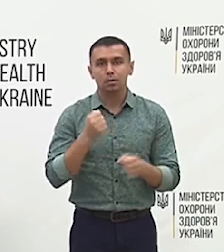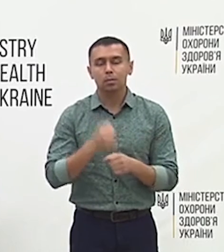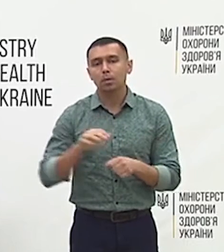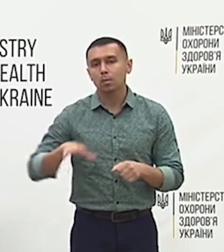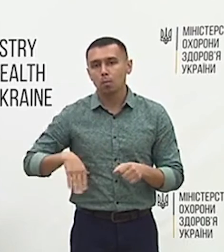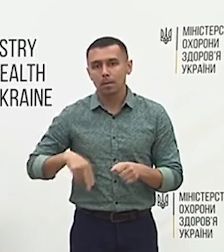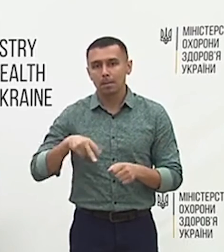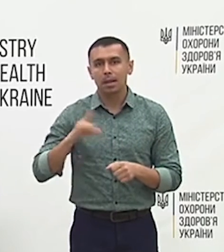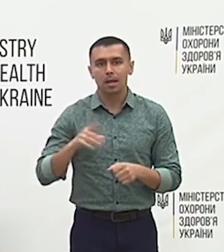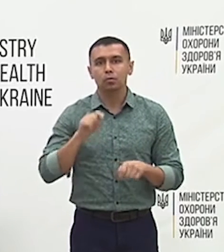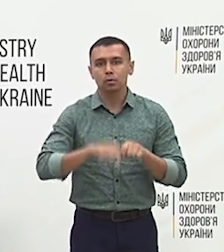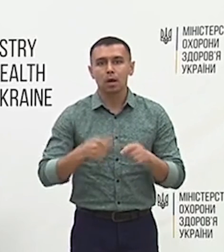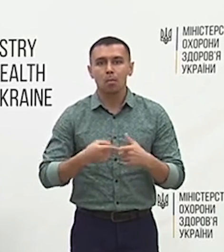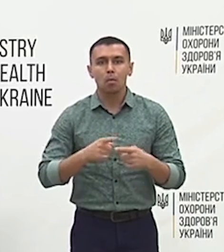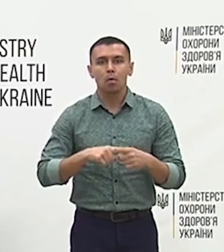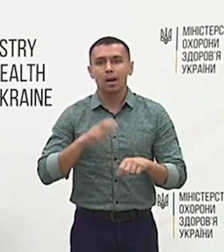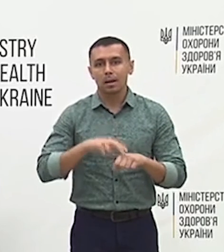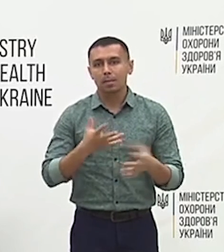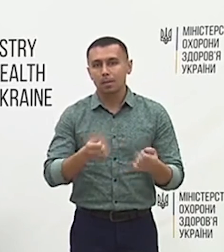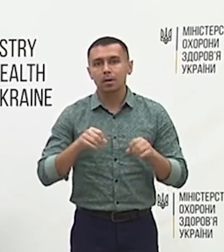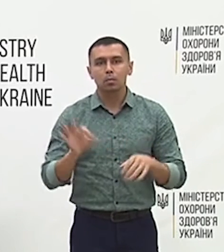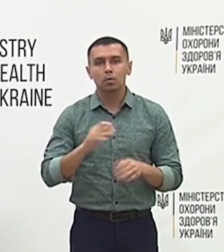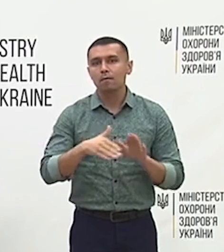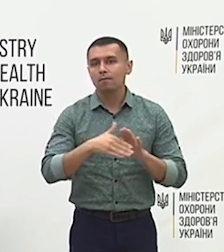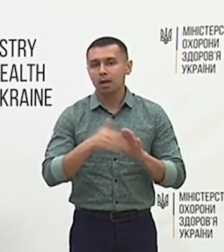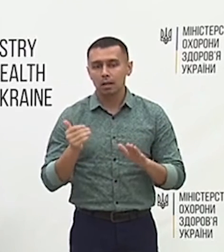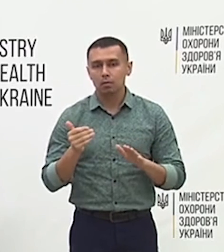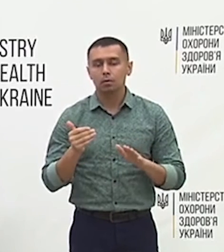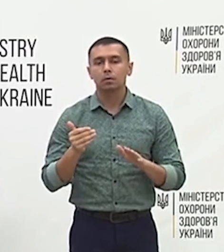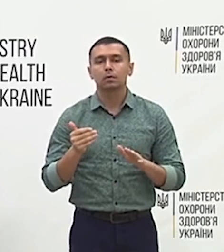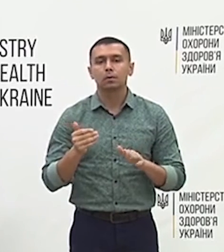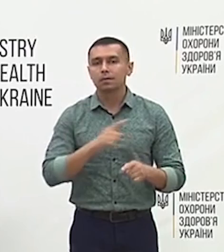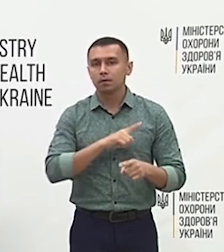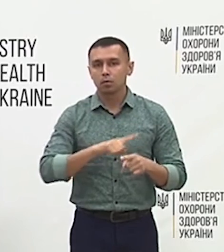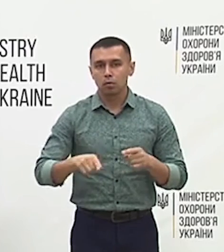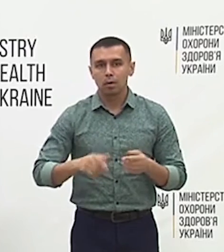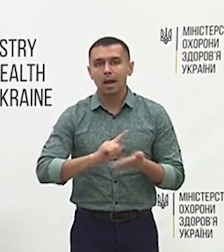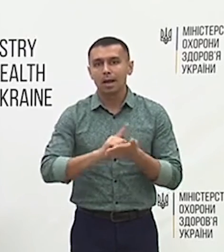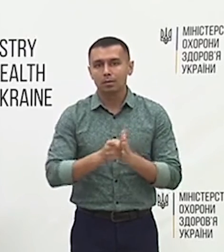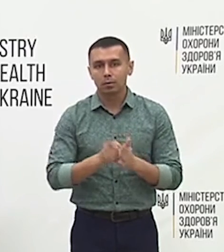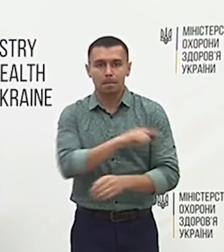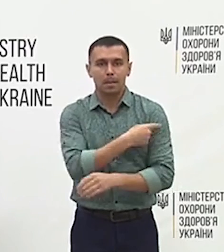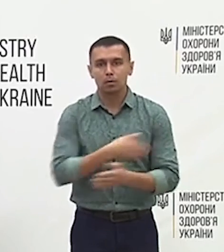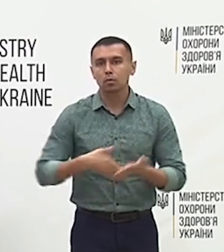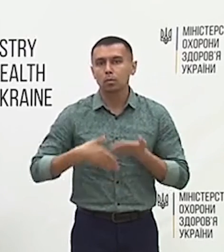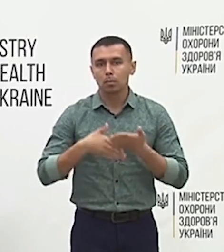потім ПЛР-дослідження. Або лікар приймає рішення щодо виклику швидкої екстреної медичної допомоги.